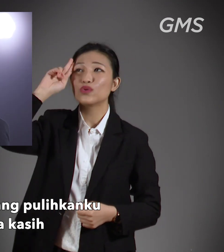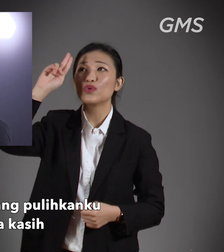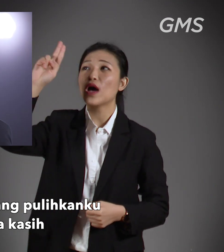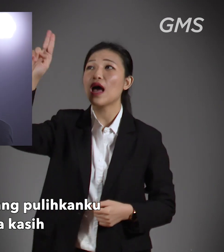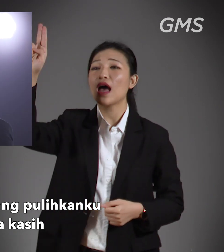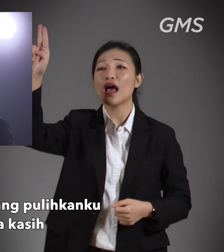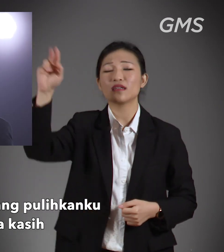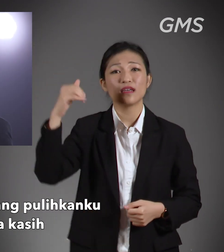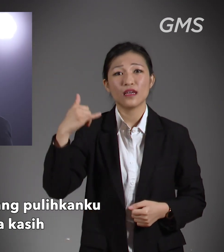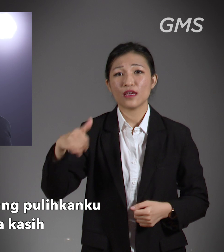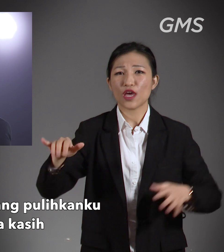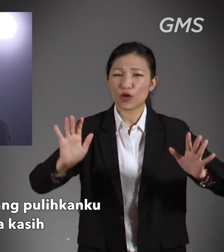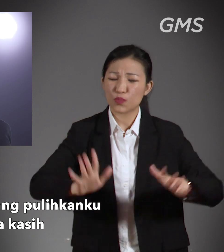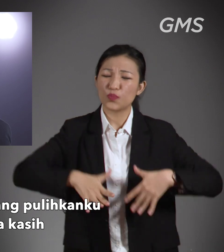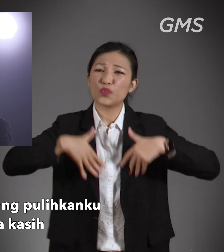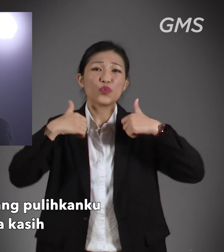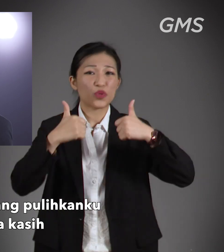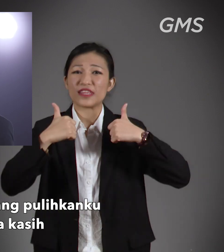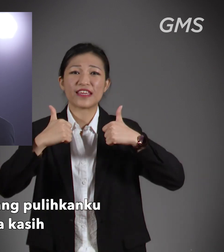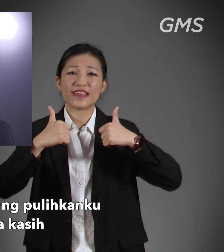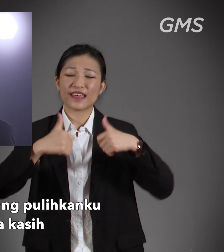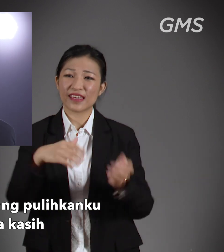Kau Tuhan yang